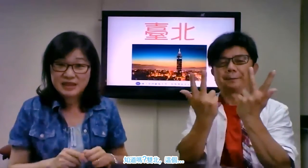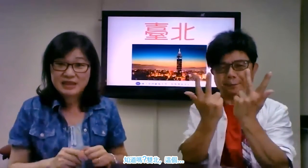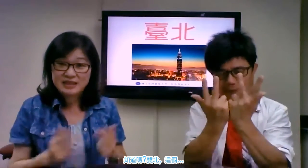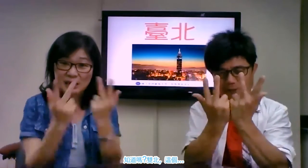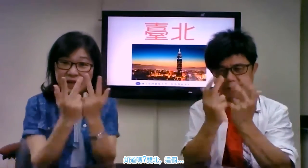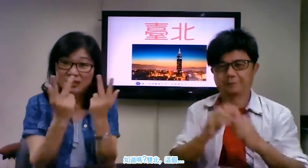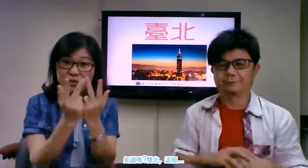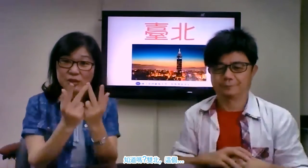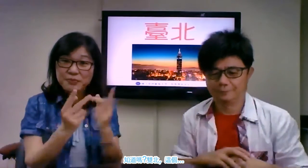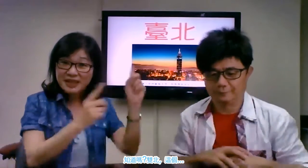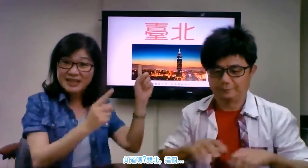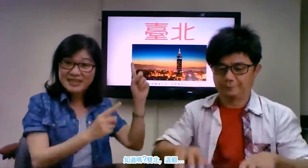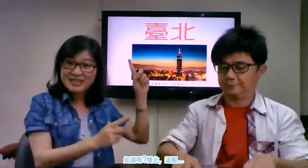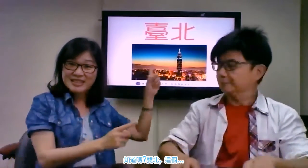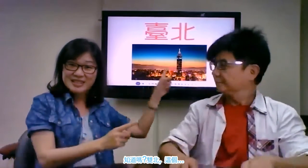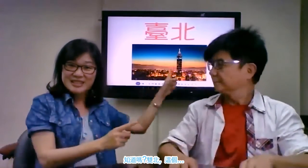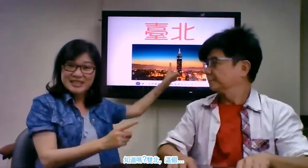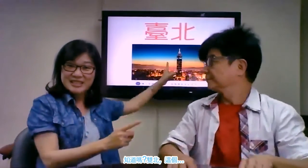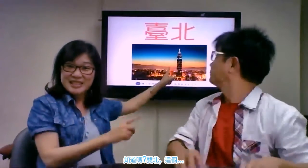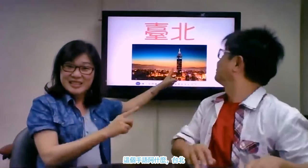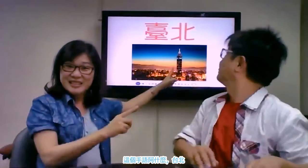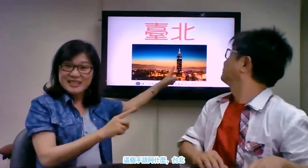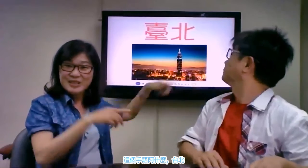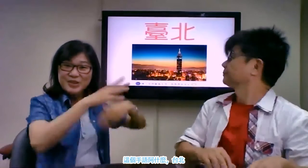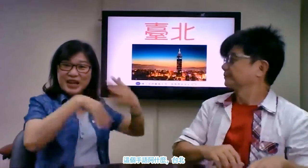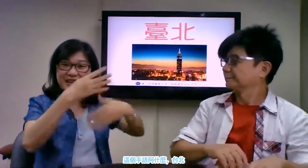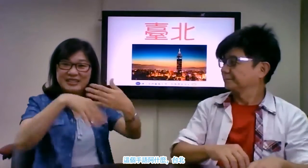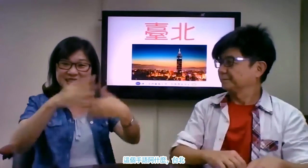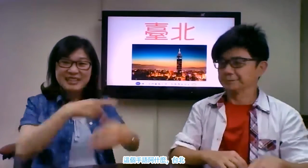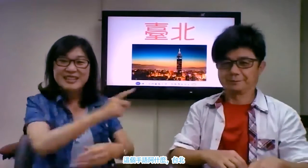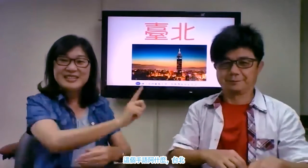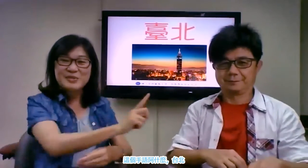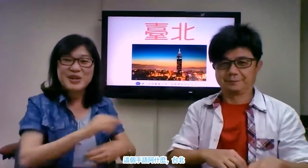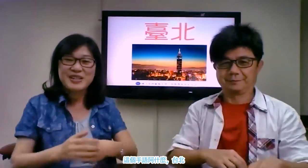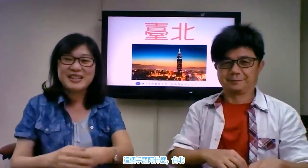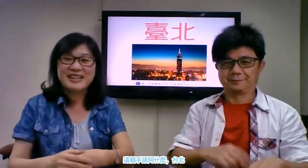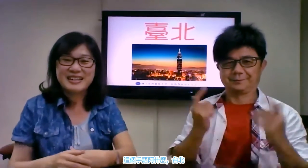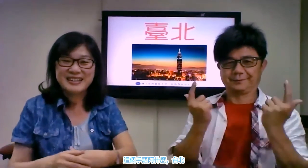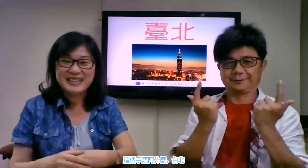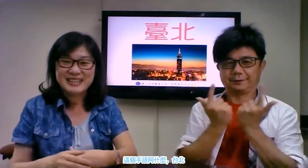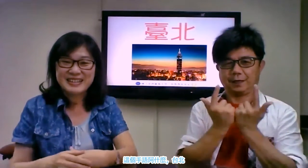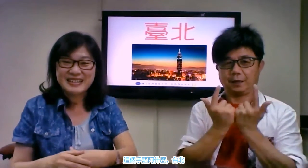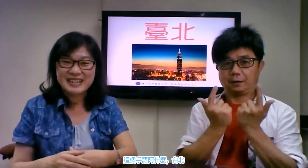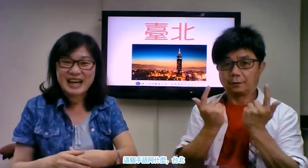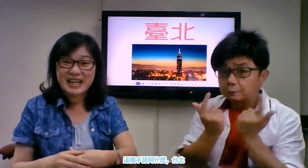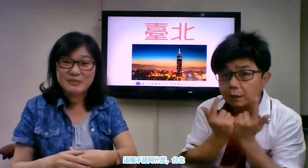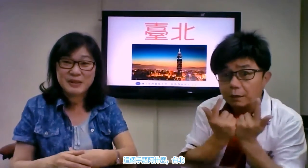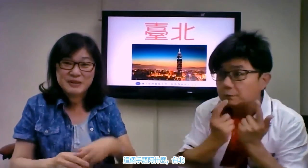知道吗？哦，双北，哎，这个手语啊，什么？ 还